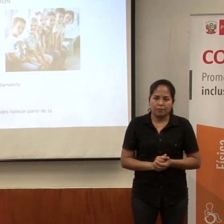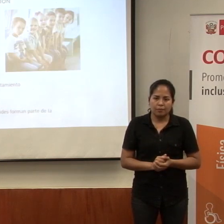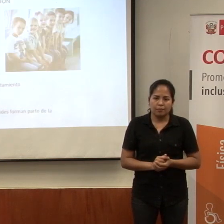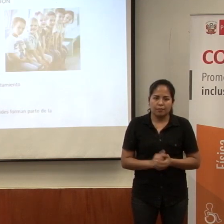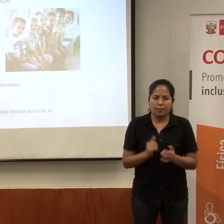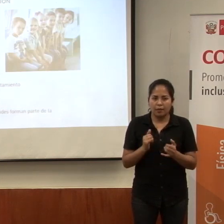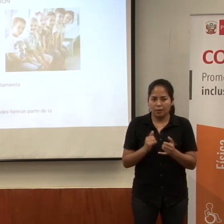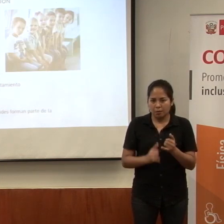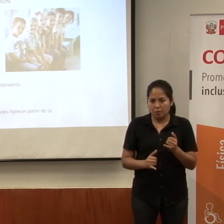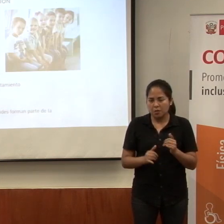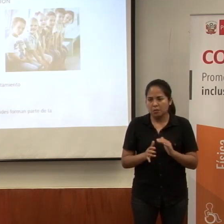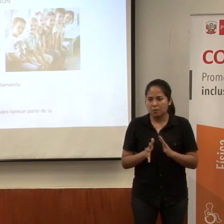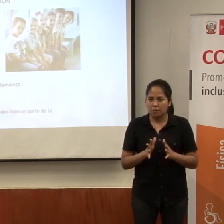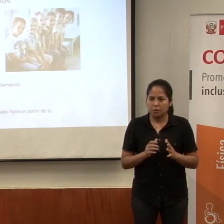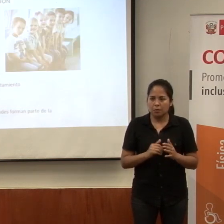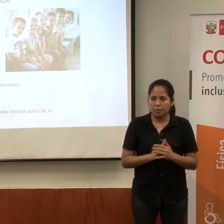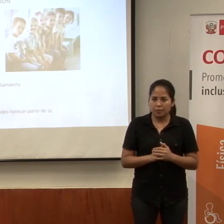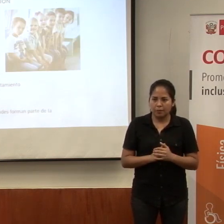Termino nada más